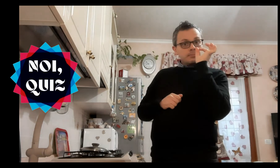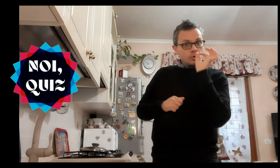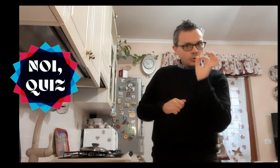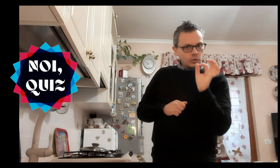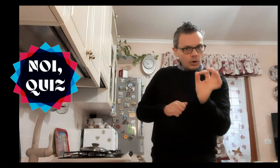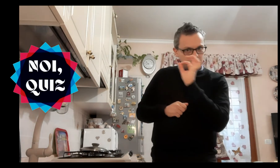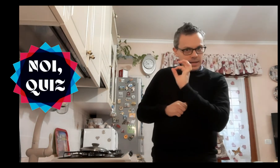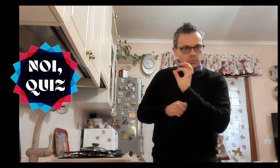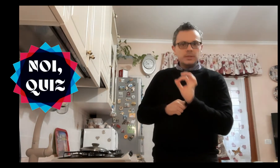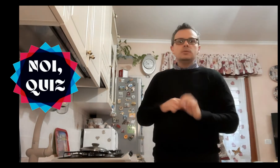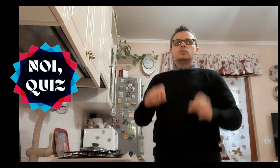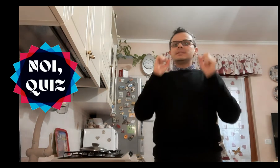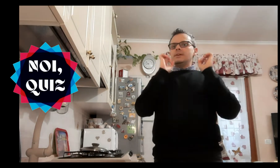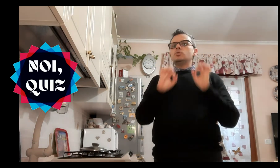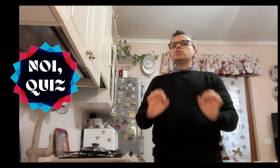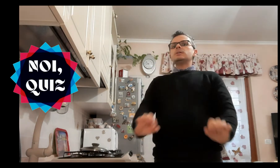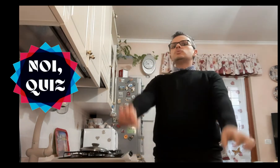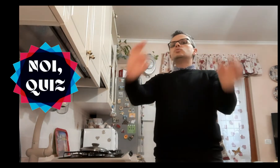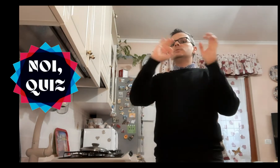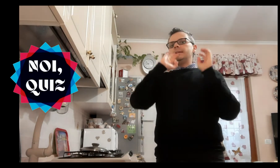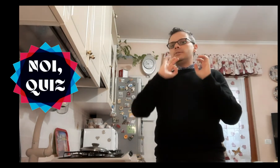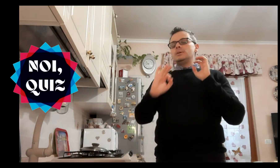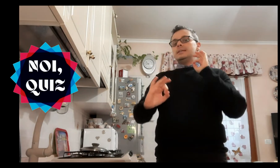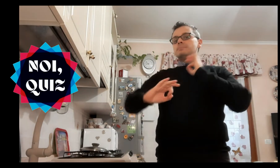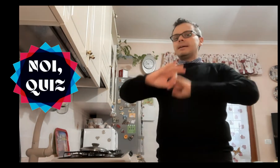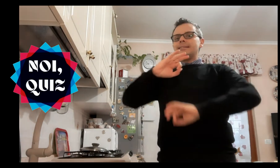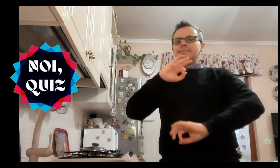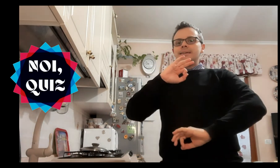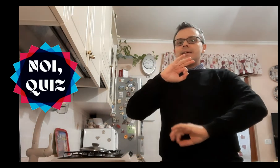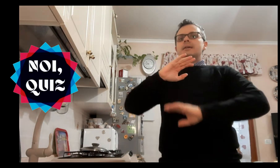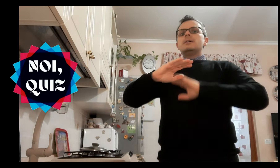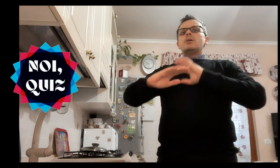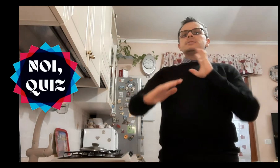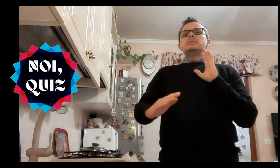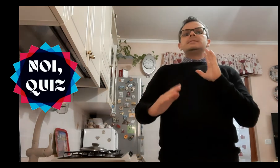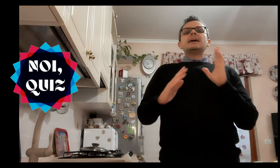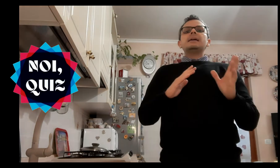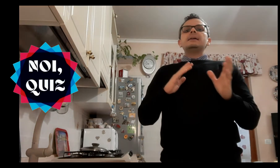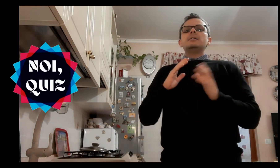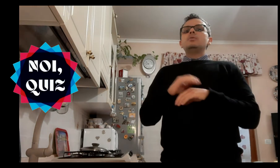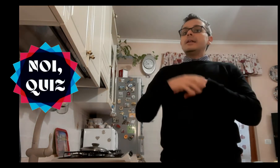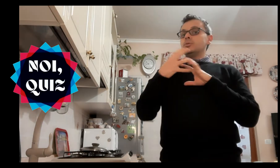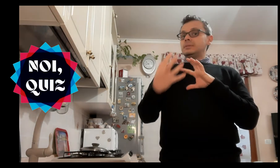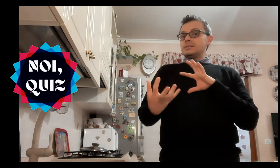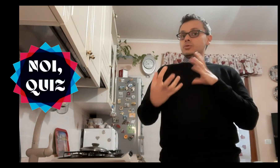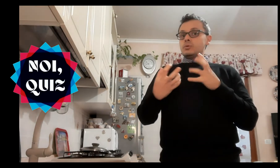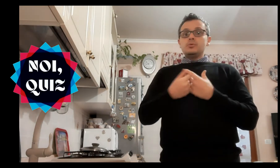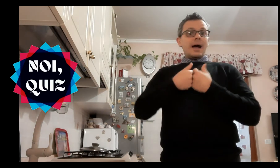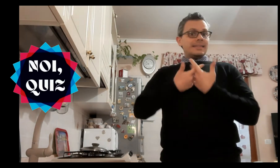più ortodossa, quindi un quiz veloce sulle linguine e gli spaghetti, cosa utilizzare, in quale contesto sono più